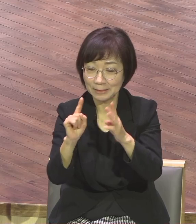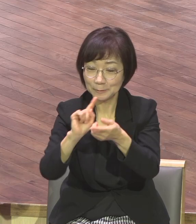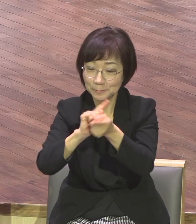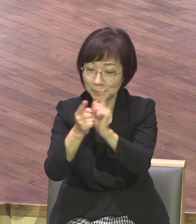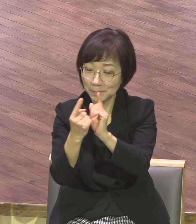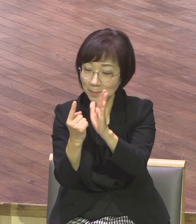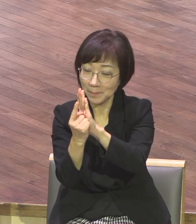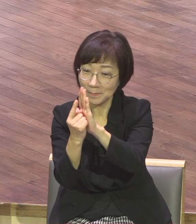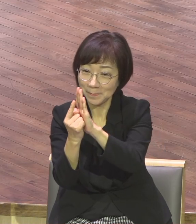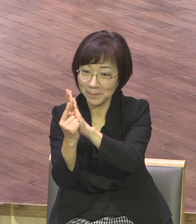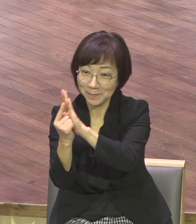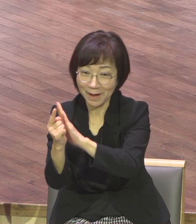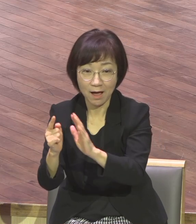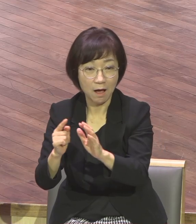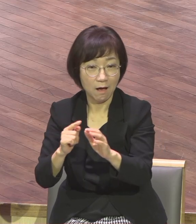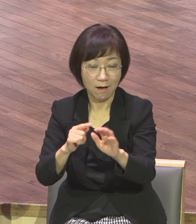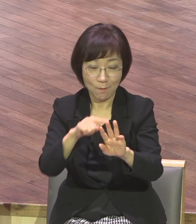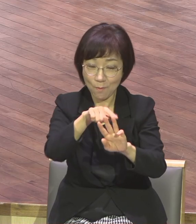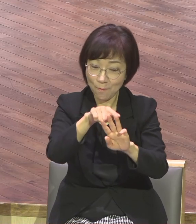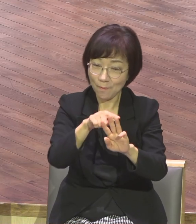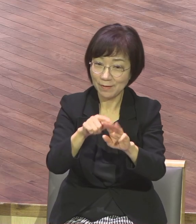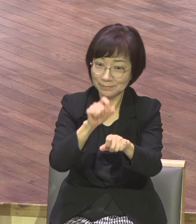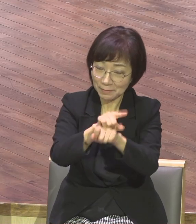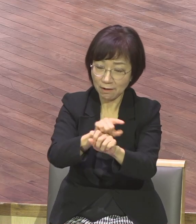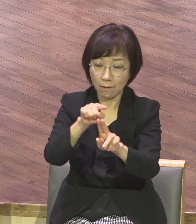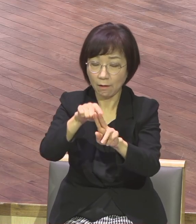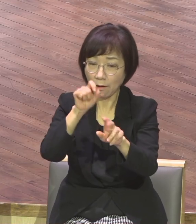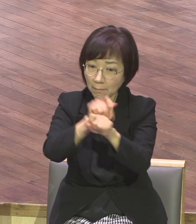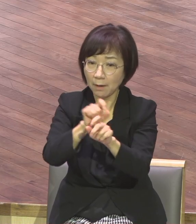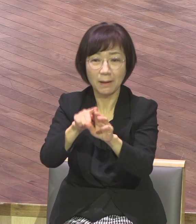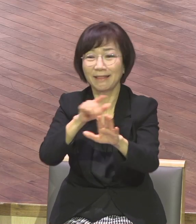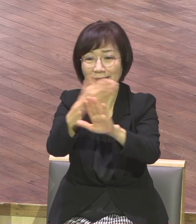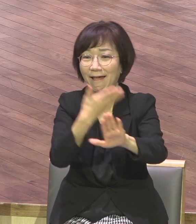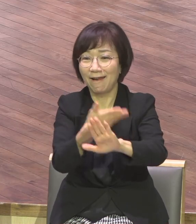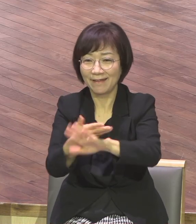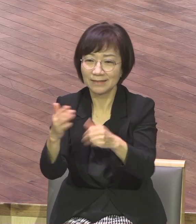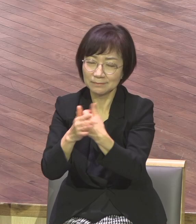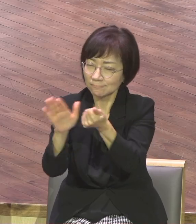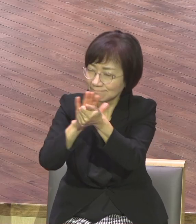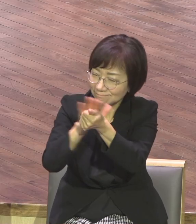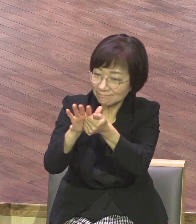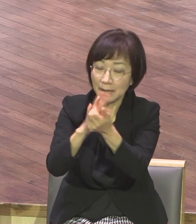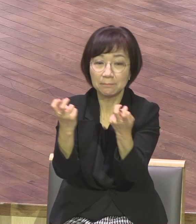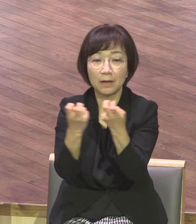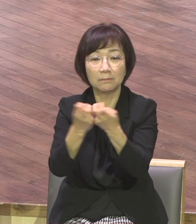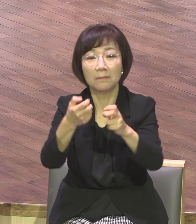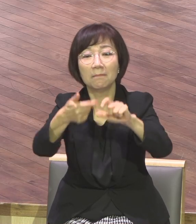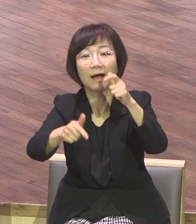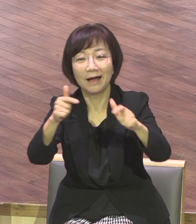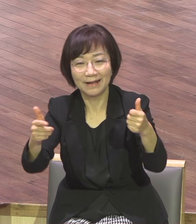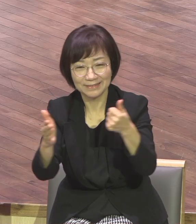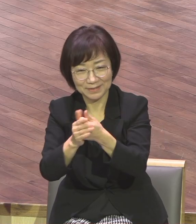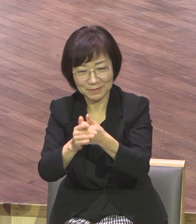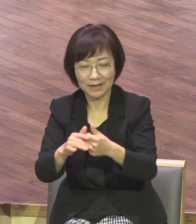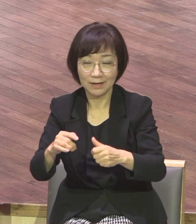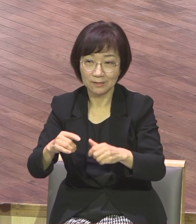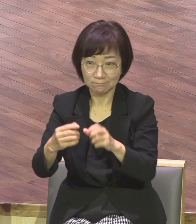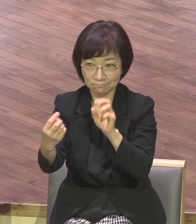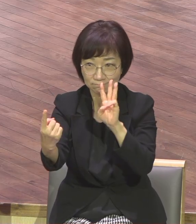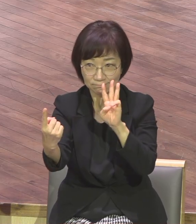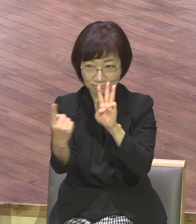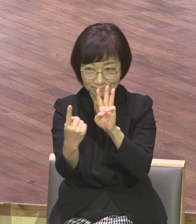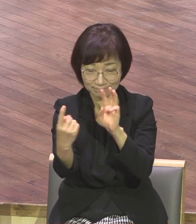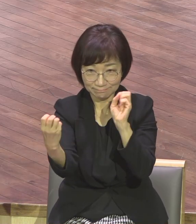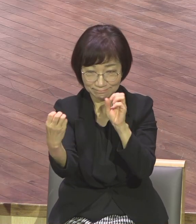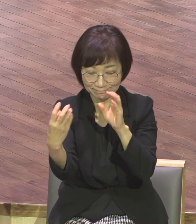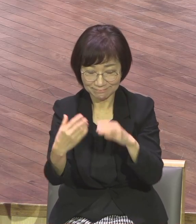영적 분위기도 또 대화 분위기도 그렇게 달라집니다. 서로 다양하게 접근할 수 있기 때문에 편안한 만남을